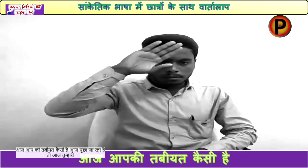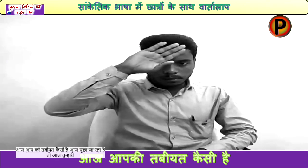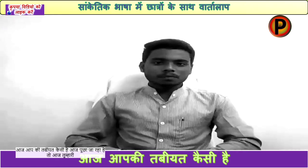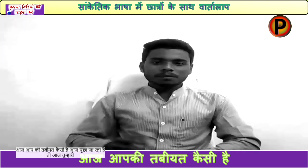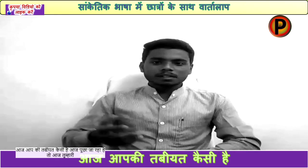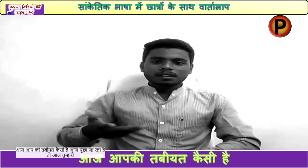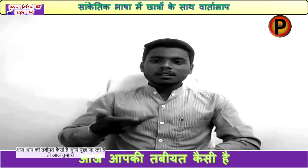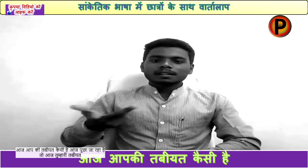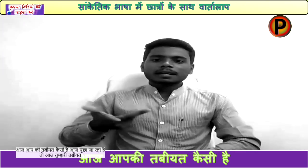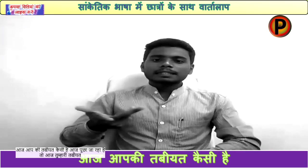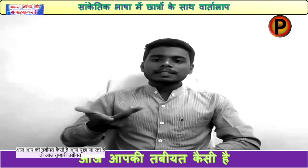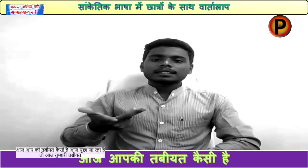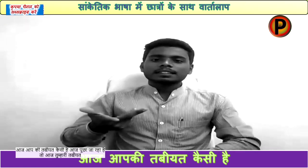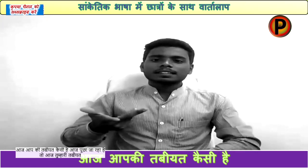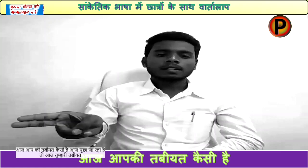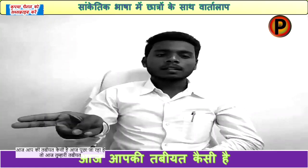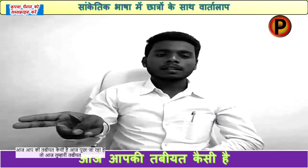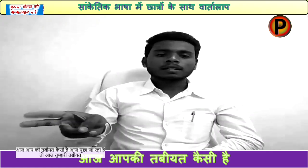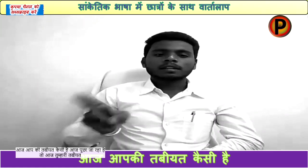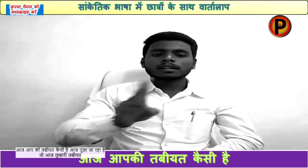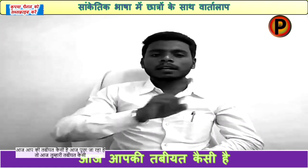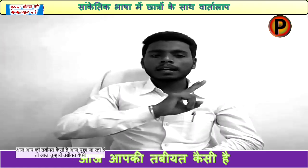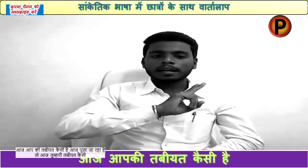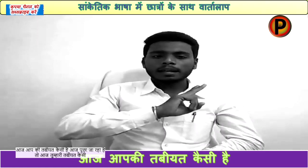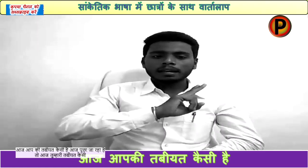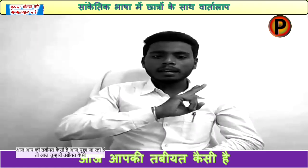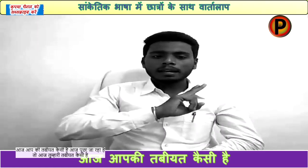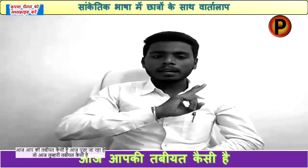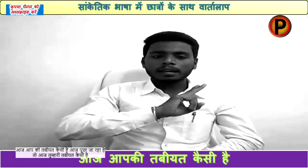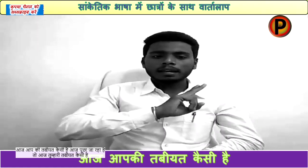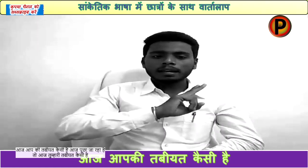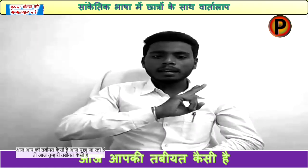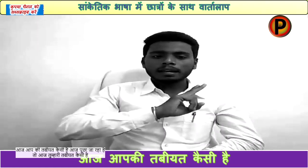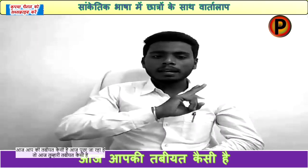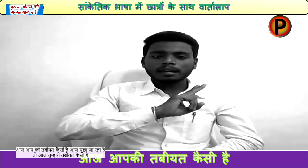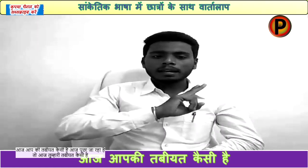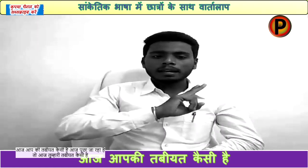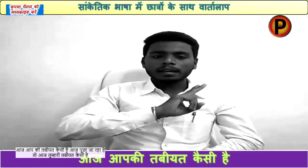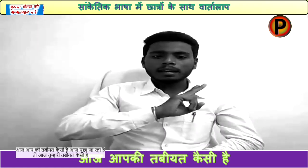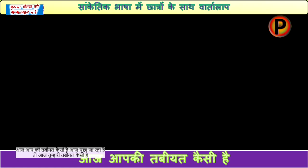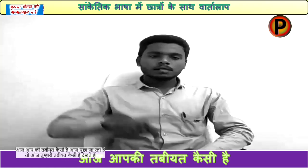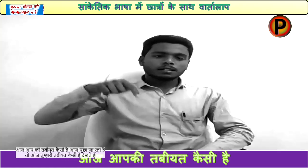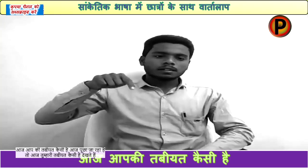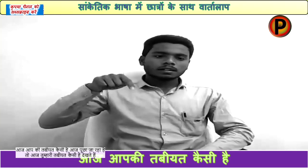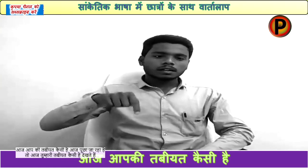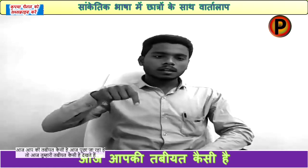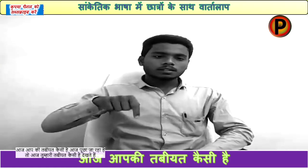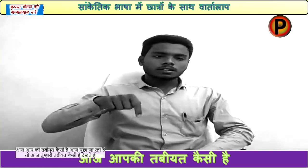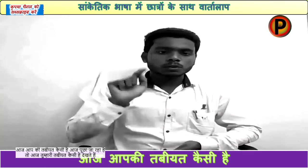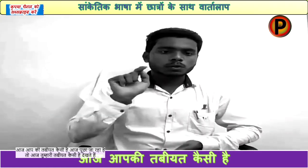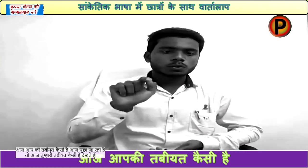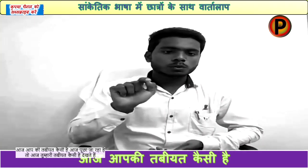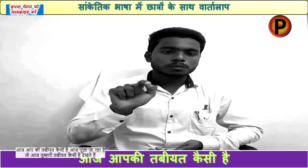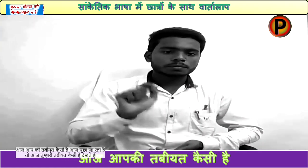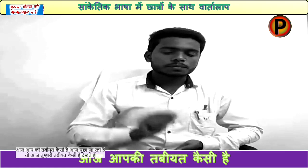तबीयत कैसी है। देखिए फिर से देखते हैं तबीयत के बारे में, आज